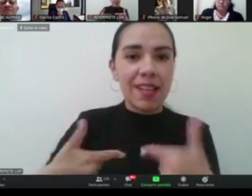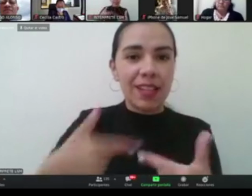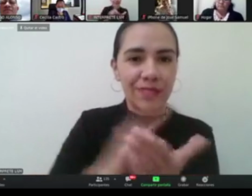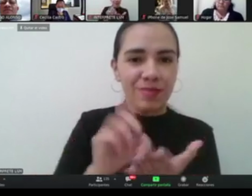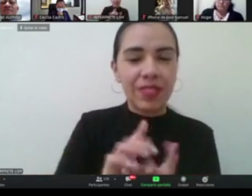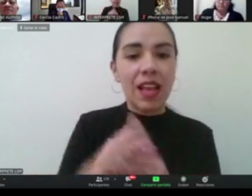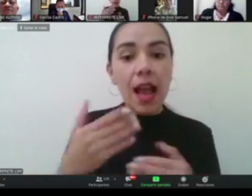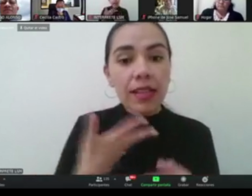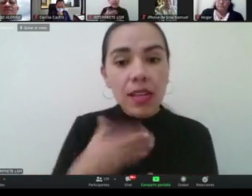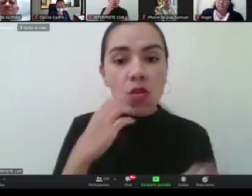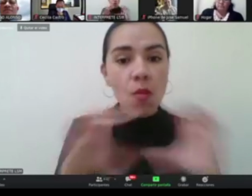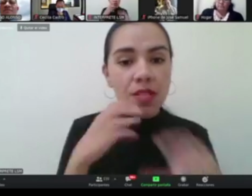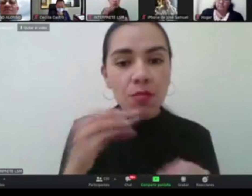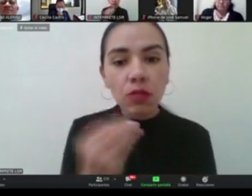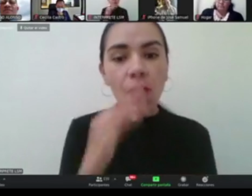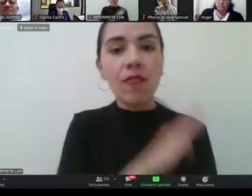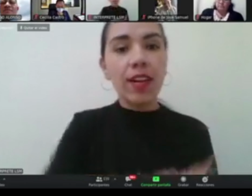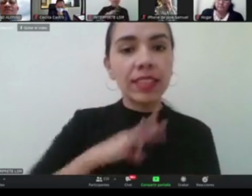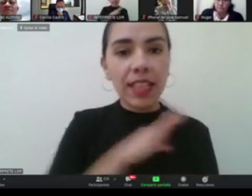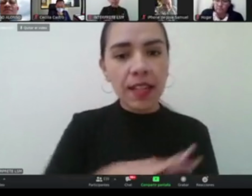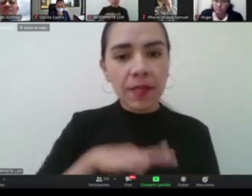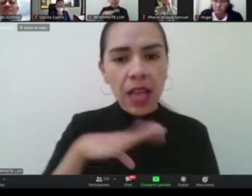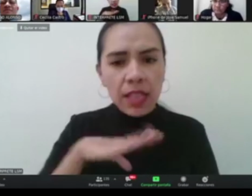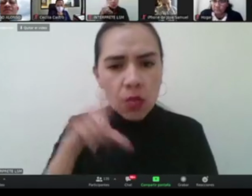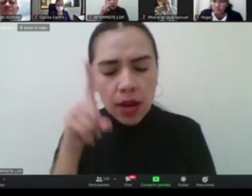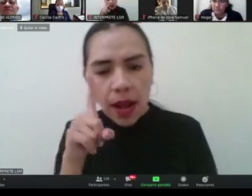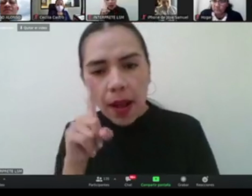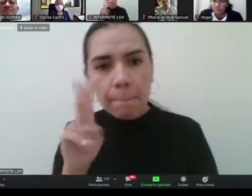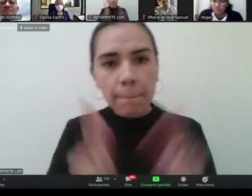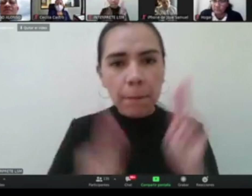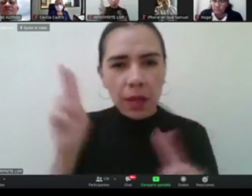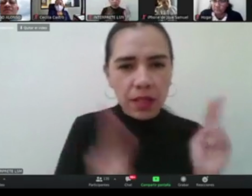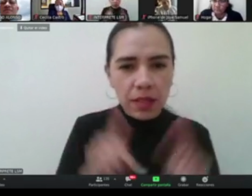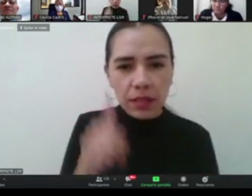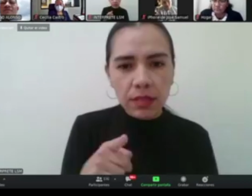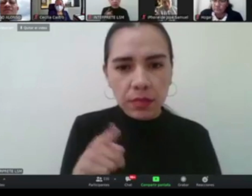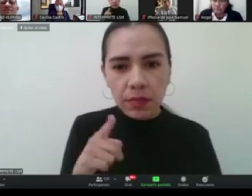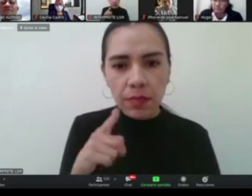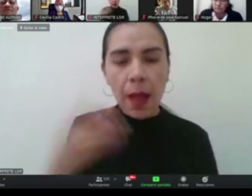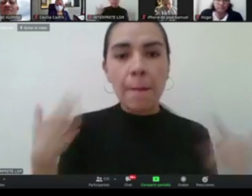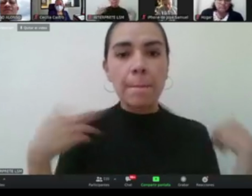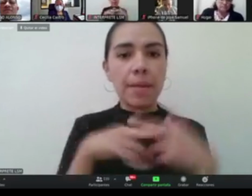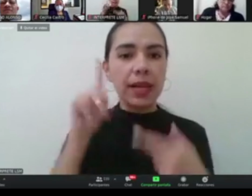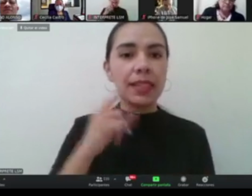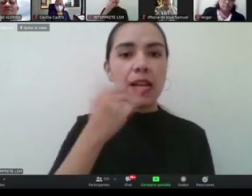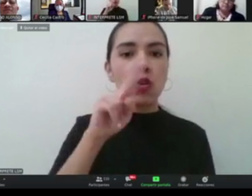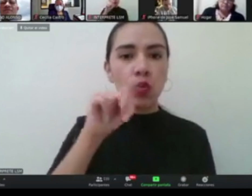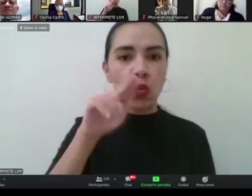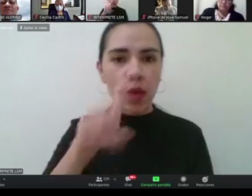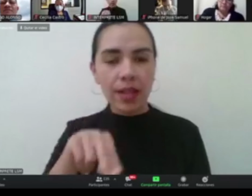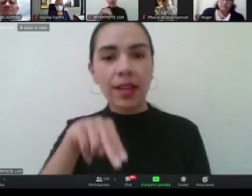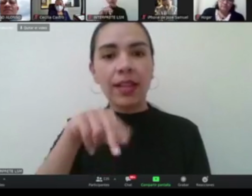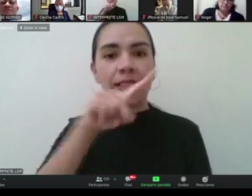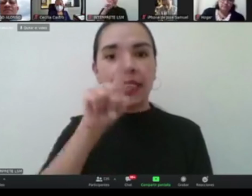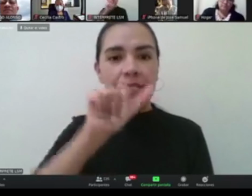felicitaciones, hay una participación de la maestra Juno en Salapa, ella